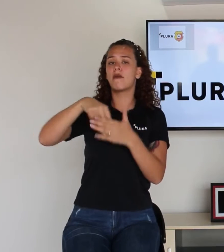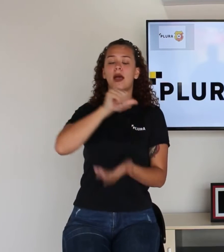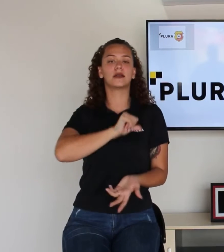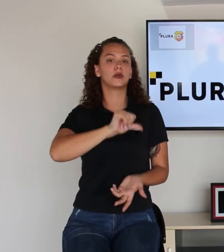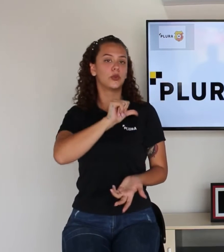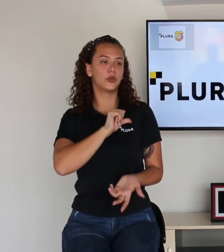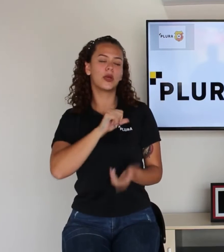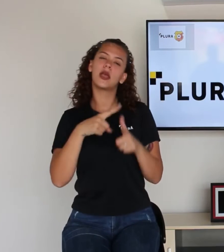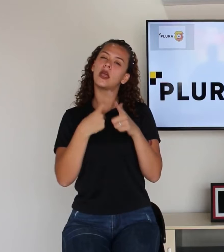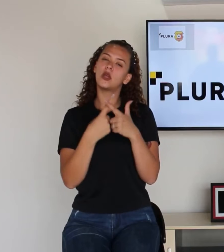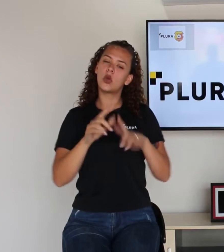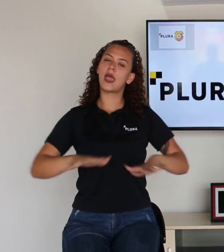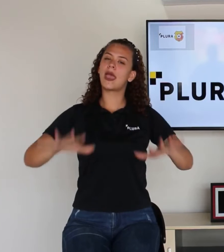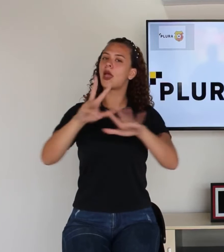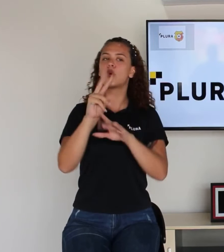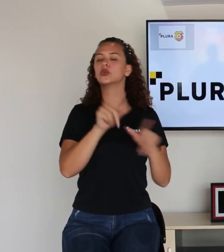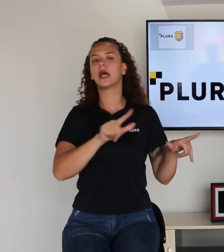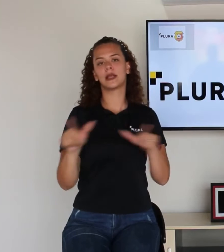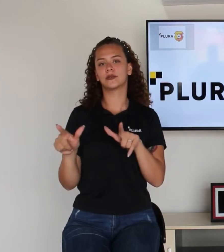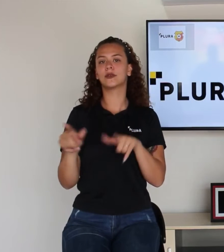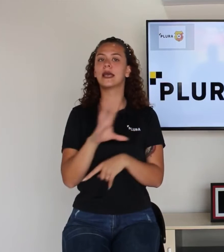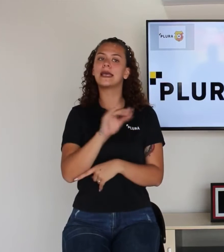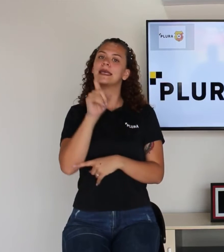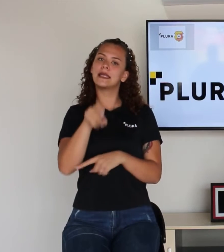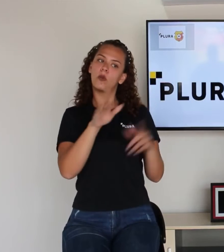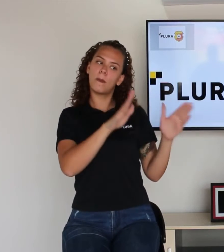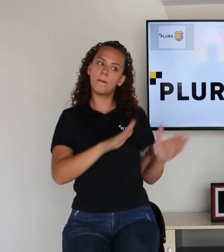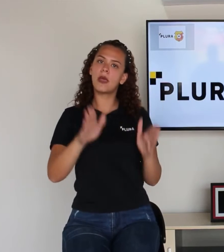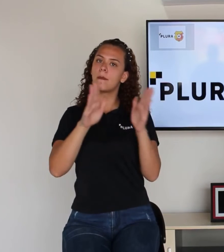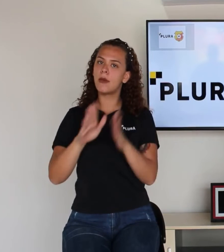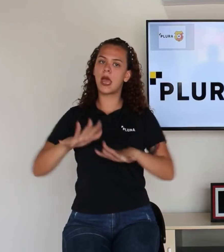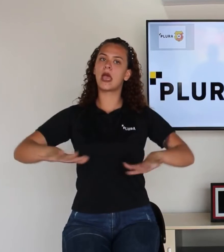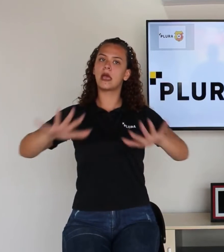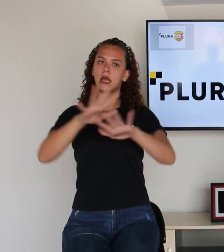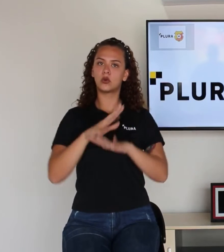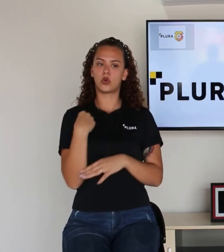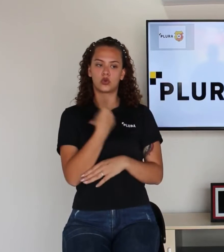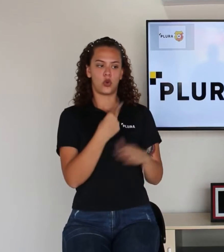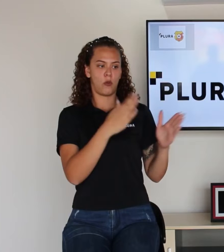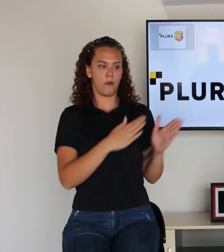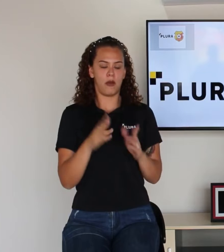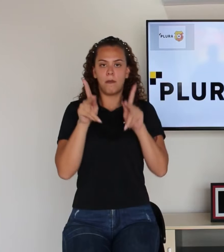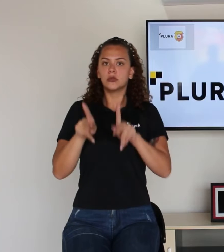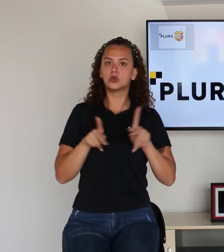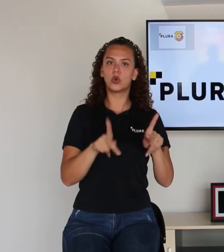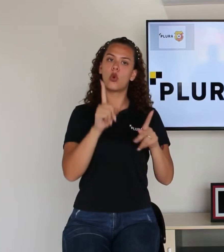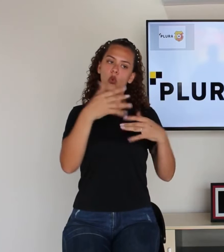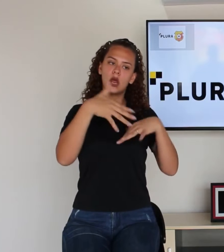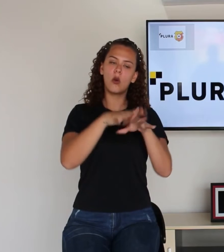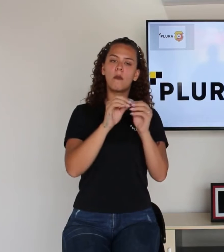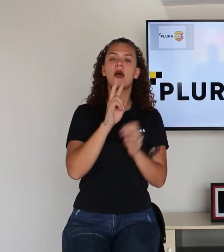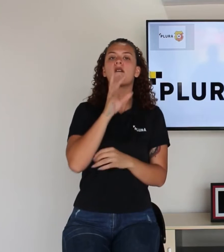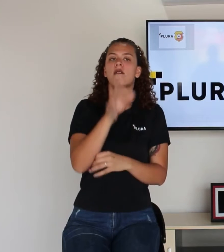actitud, entonces el entorno no está listo y debemos de preparar ese entorno, prepararnos como personas para que sea una inclusión